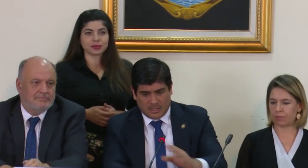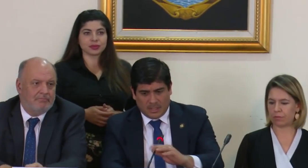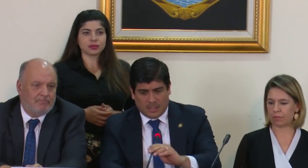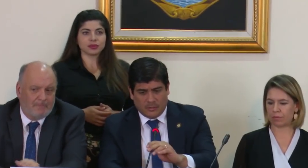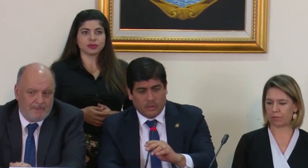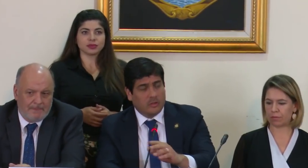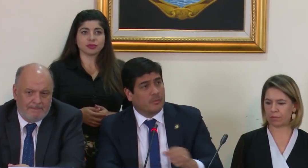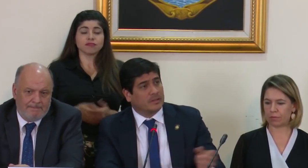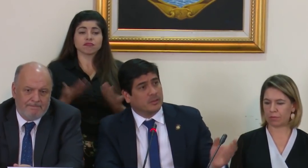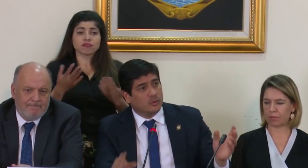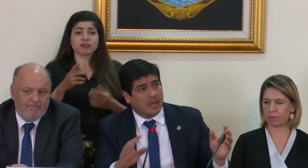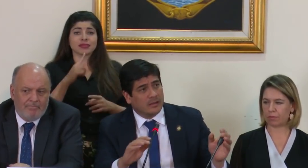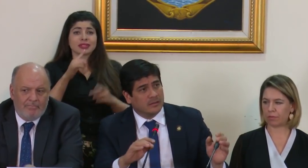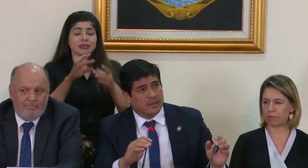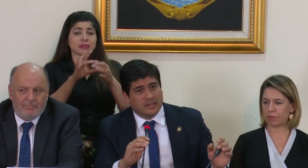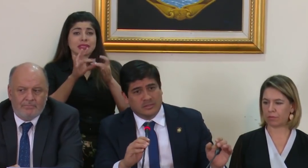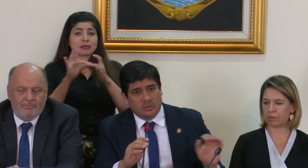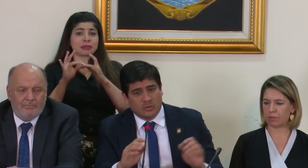Gracias.